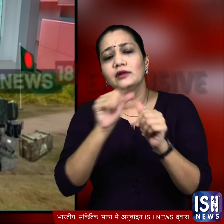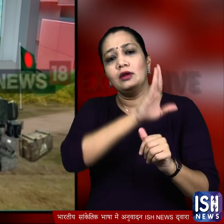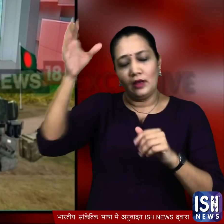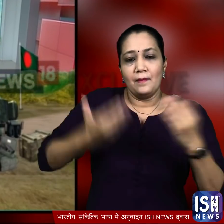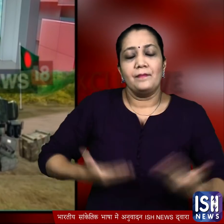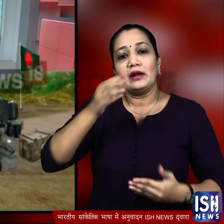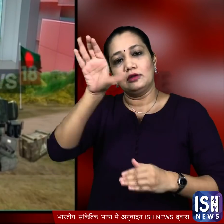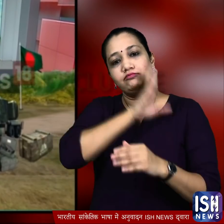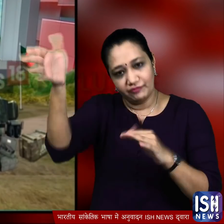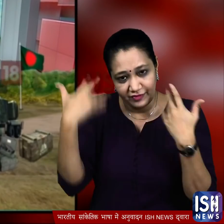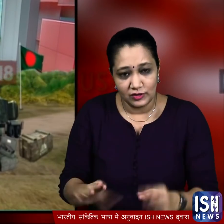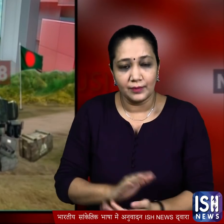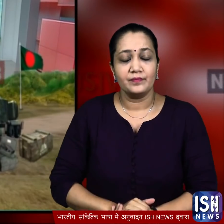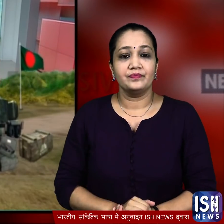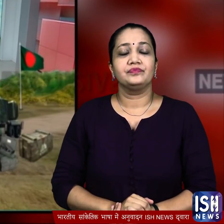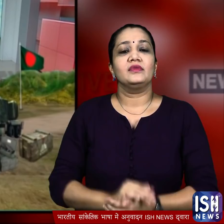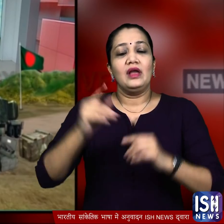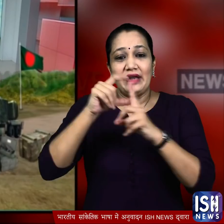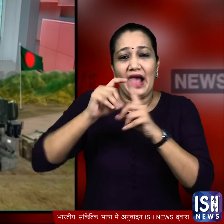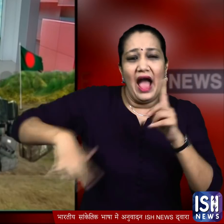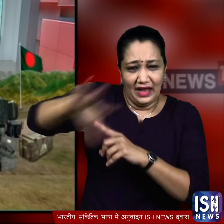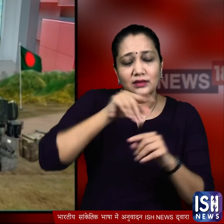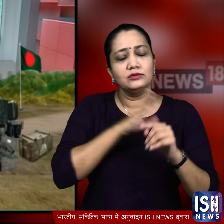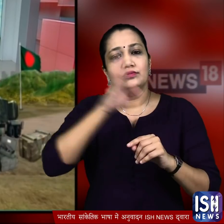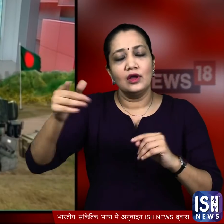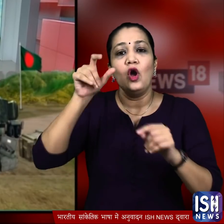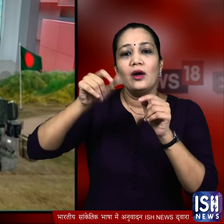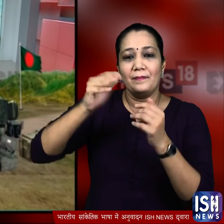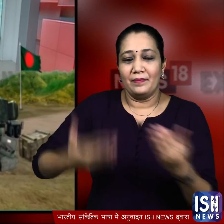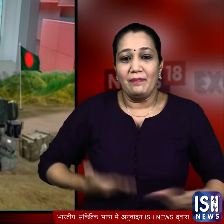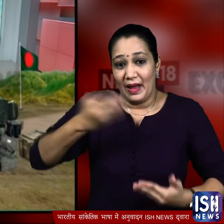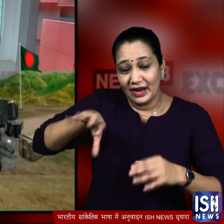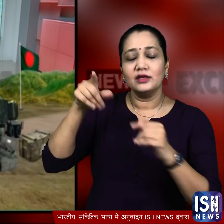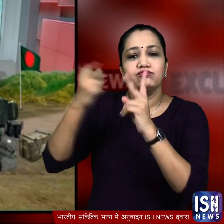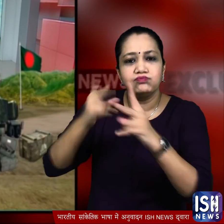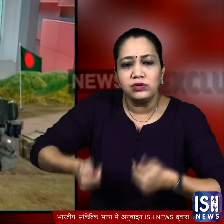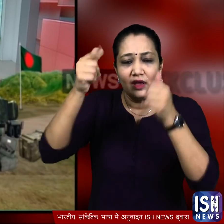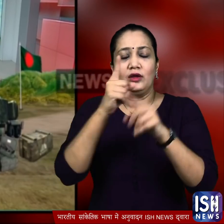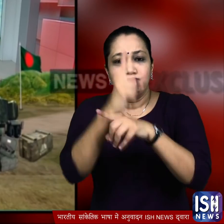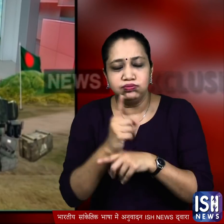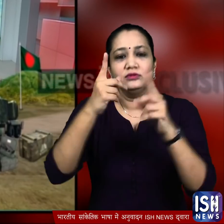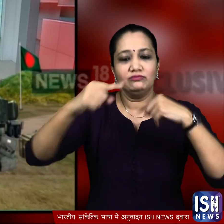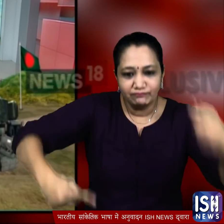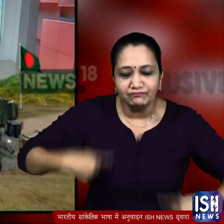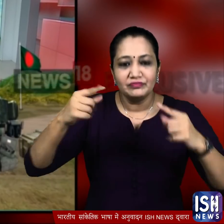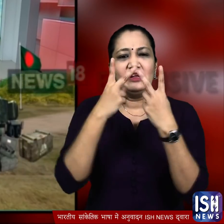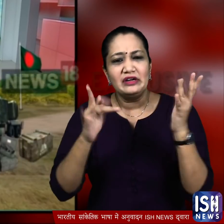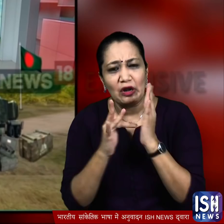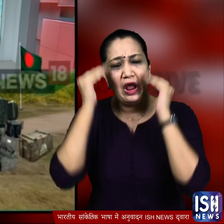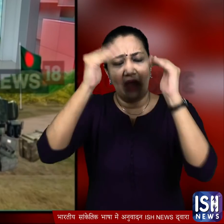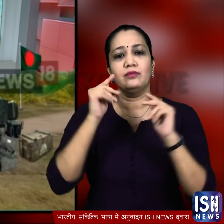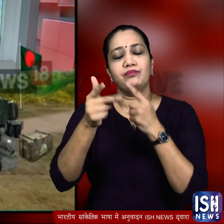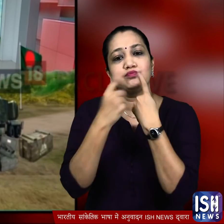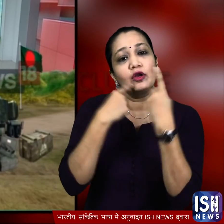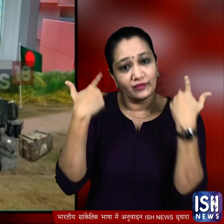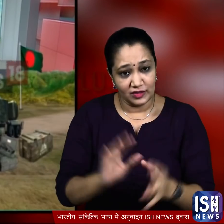11 तारीख को बांग्लादेश दौरे पर भेजा गया, जिसने ढाका में बांग्लादेश के अधिकारियों के साथ आधुनिक तोपों और नए विकसित